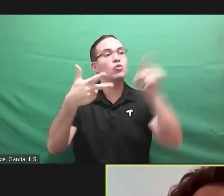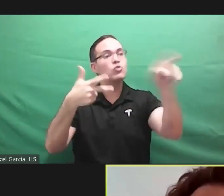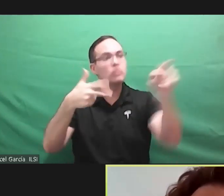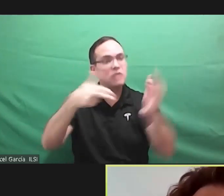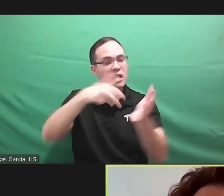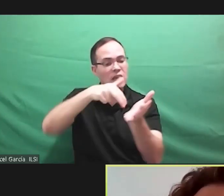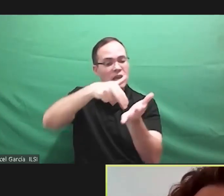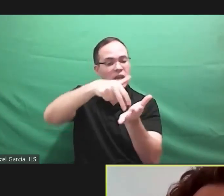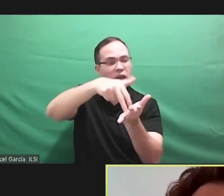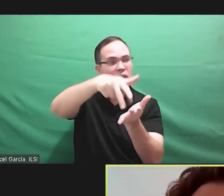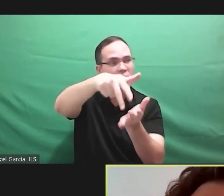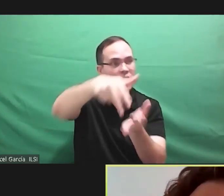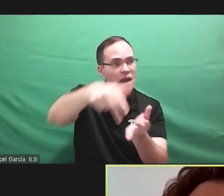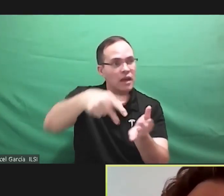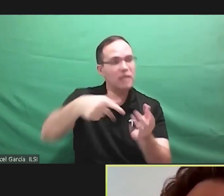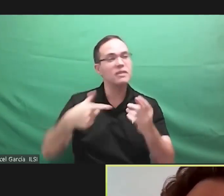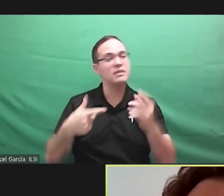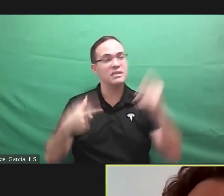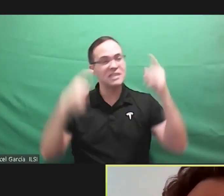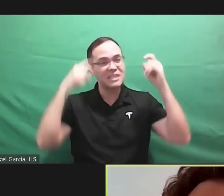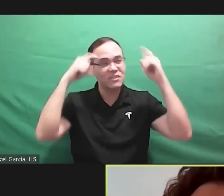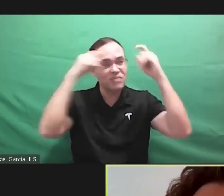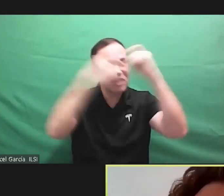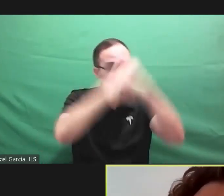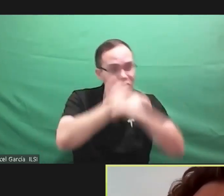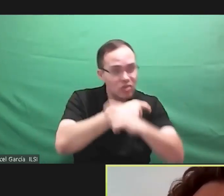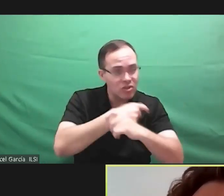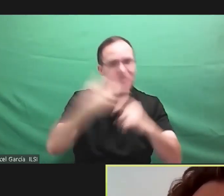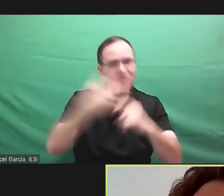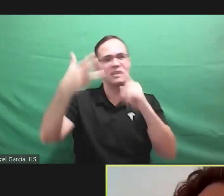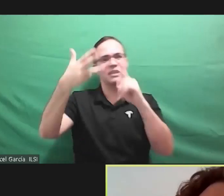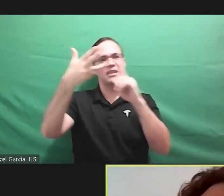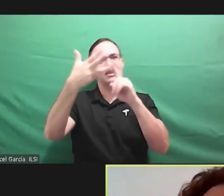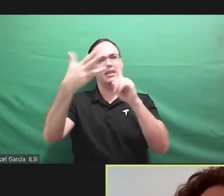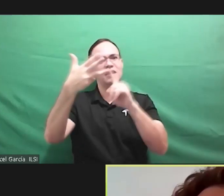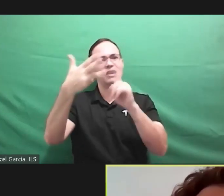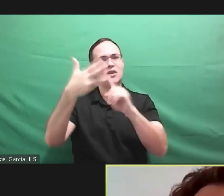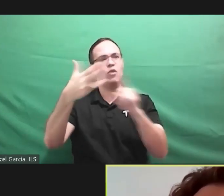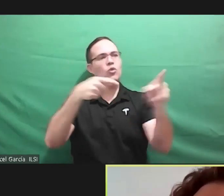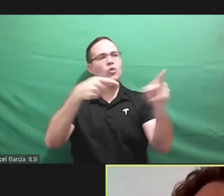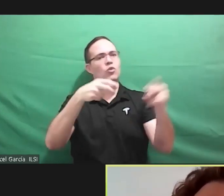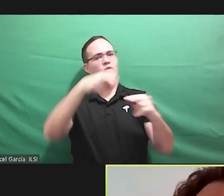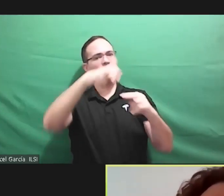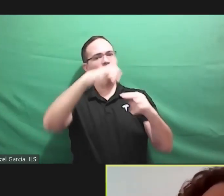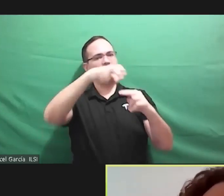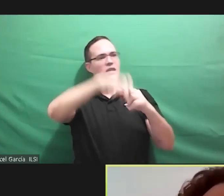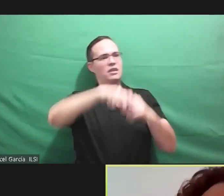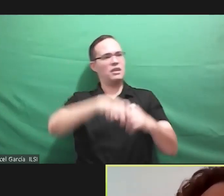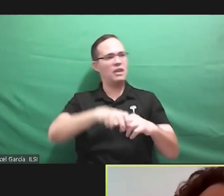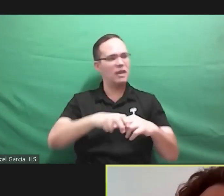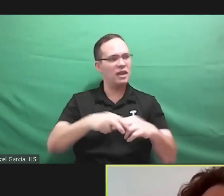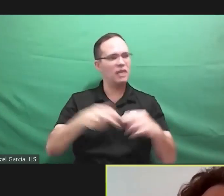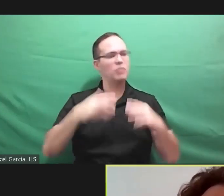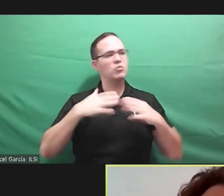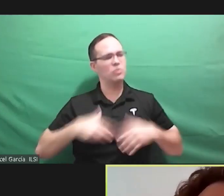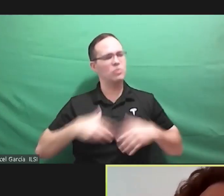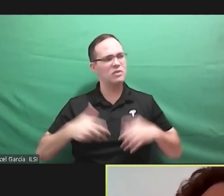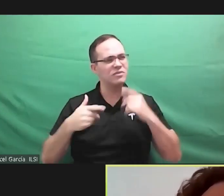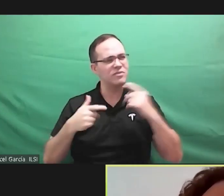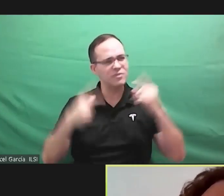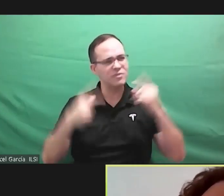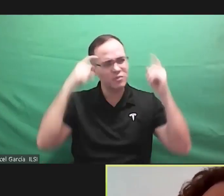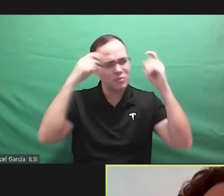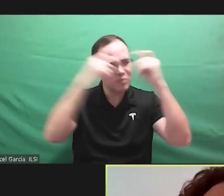escaleras. Si tienes dificultades para concentrarse o recordar. Si tienes dificultad para